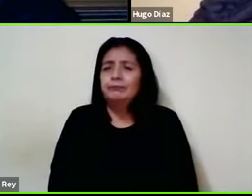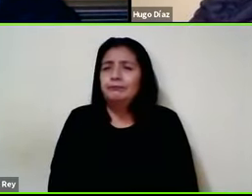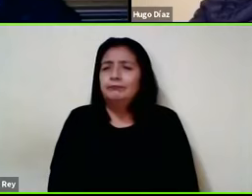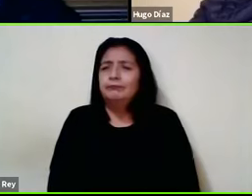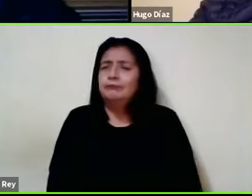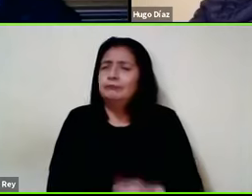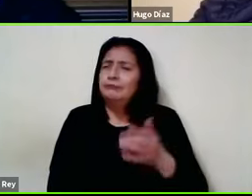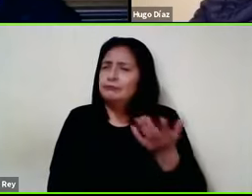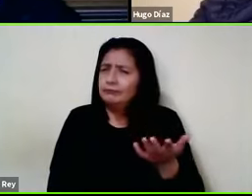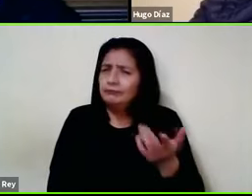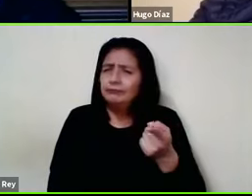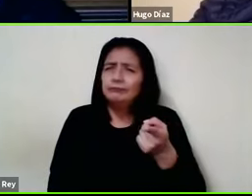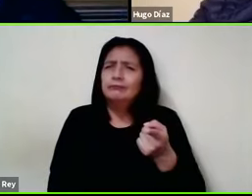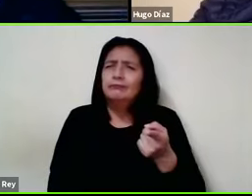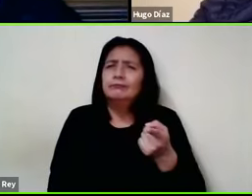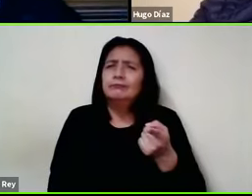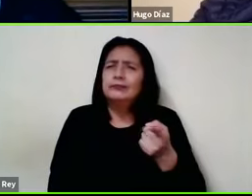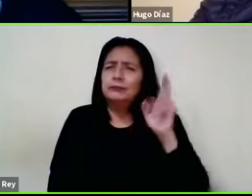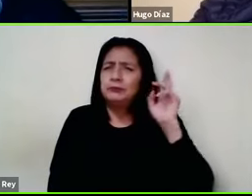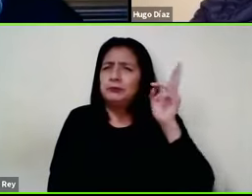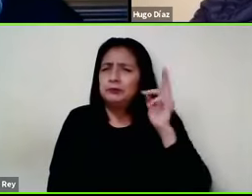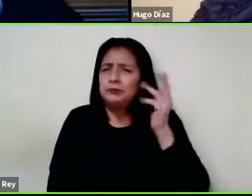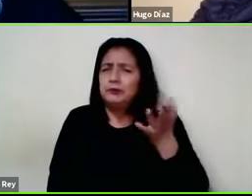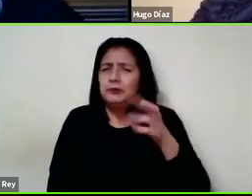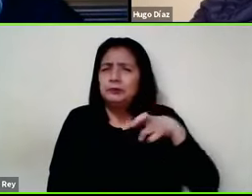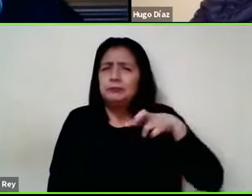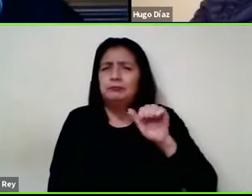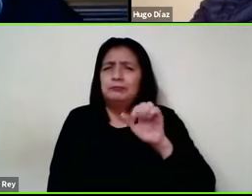Hay el profesor Pablo